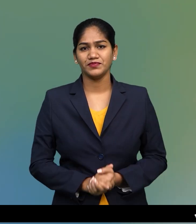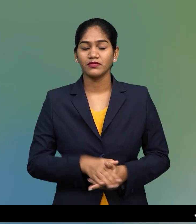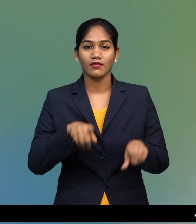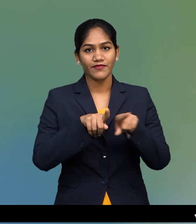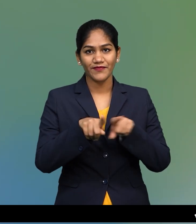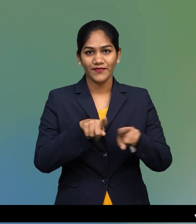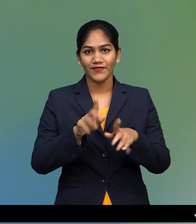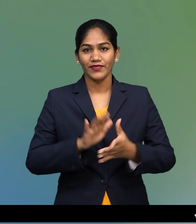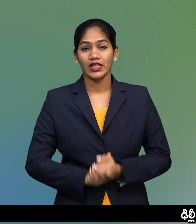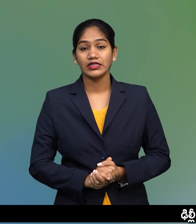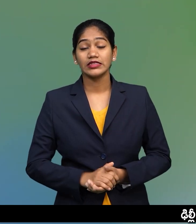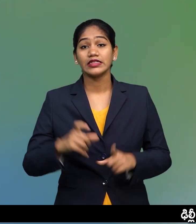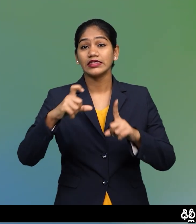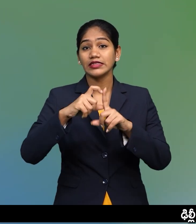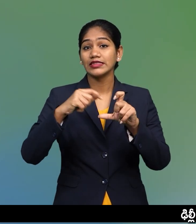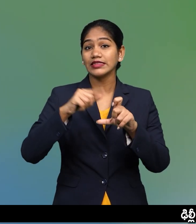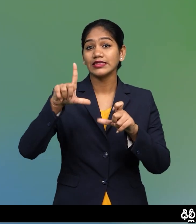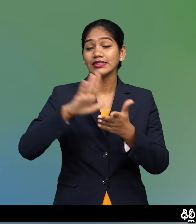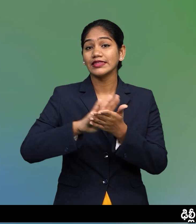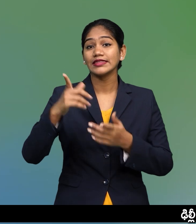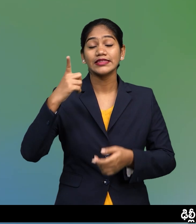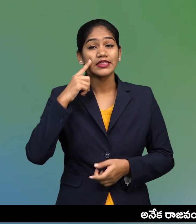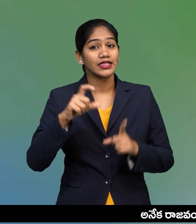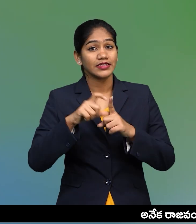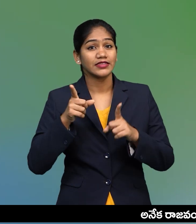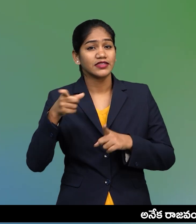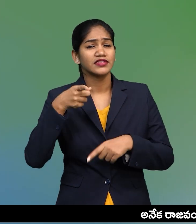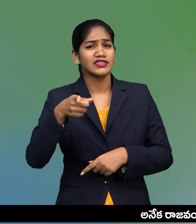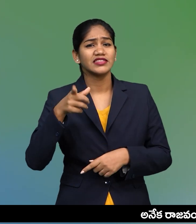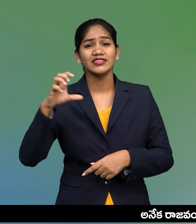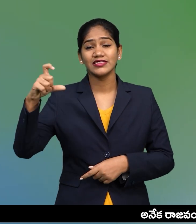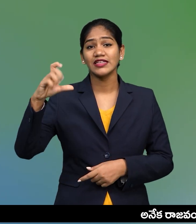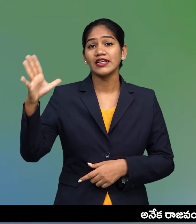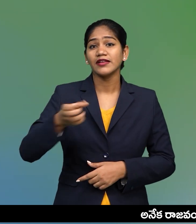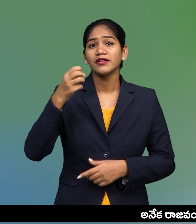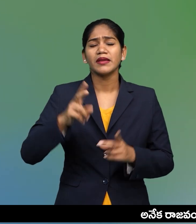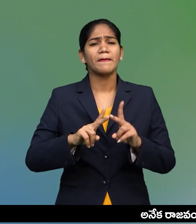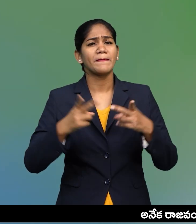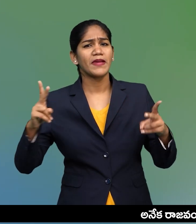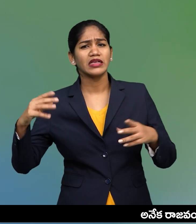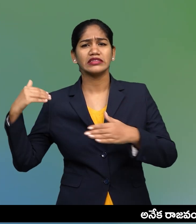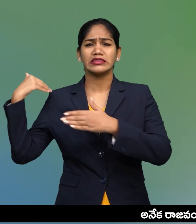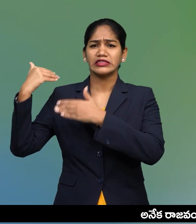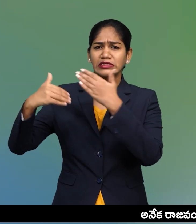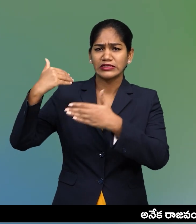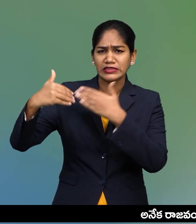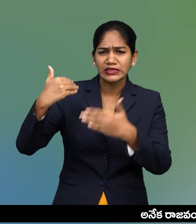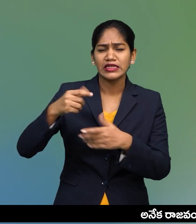ఉదాహరణ కోసం, ఢిల్లీ చాలా సంవత్సరాలు అనేక రాజవంశాల కోసం రాజధానిగా ఉంది.